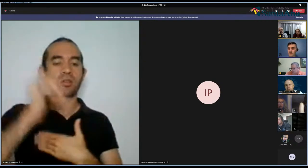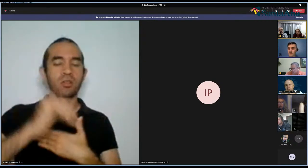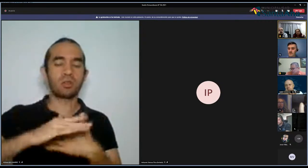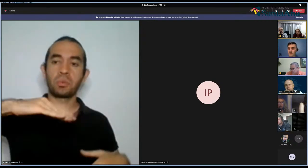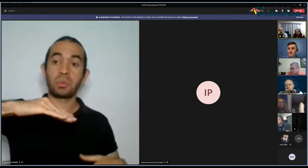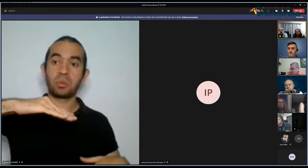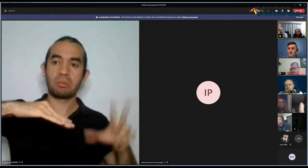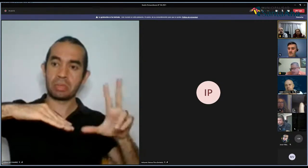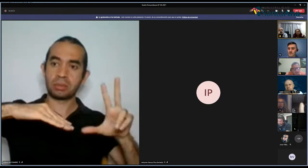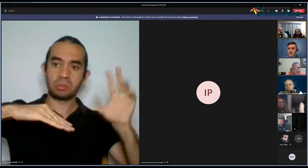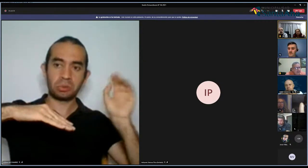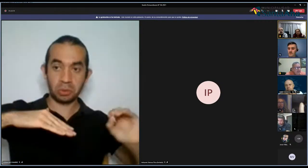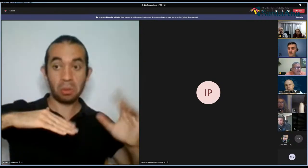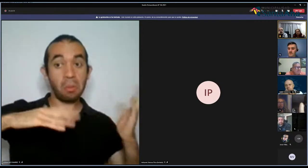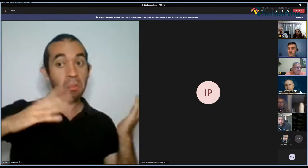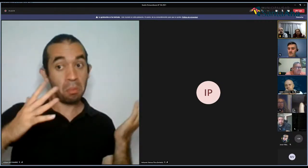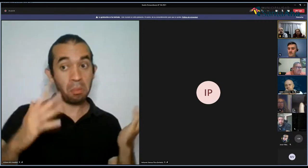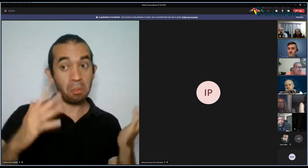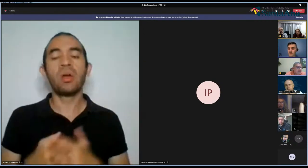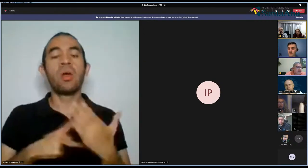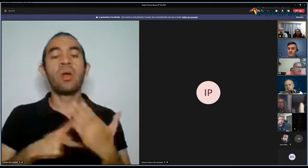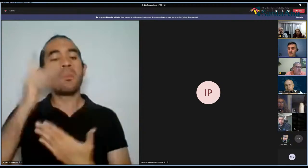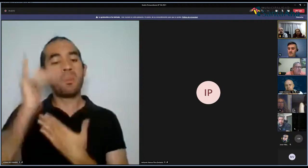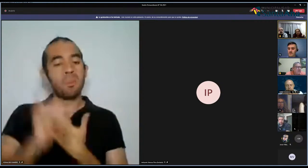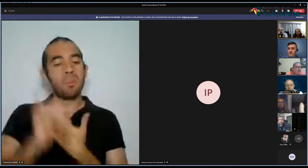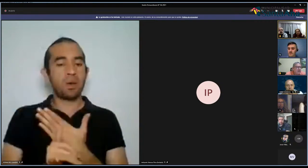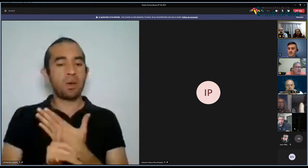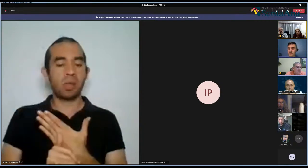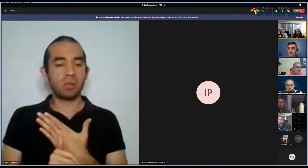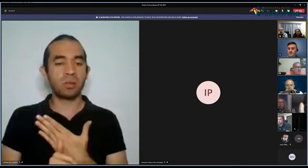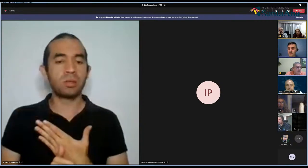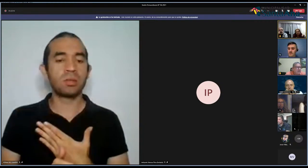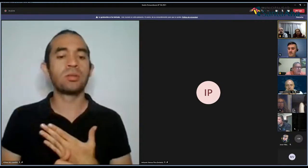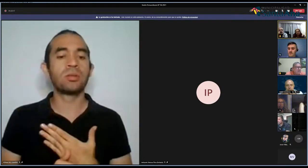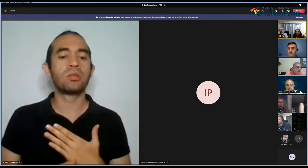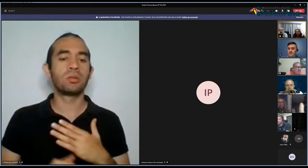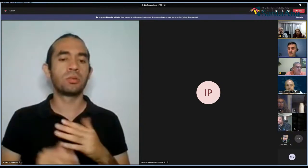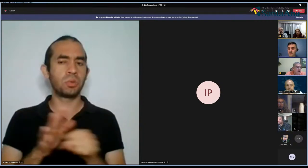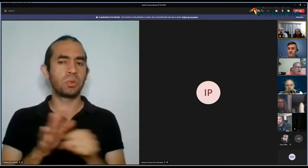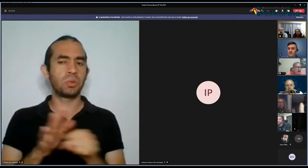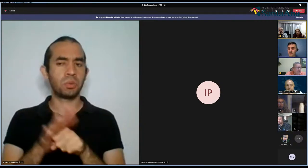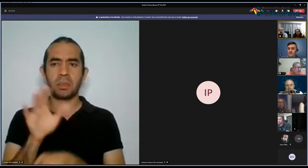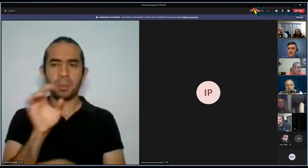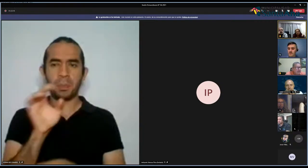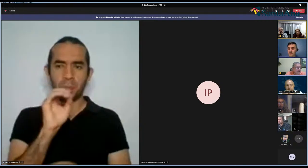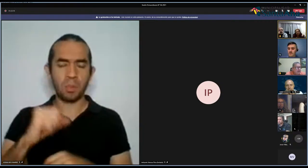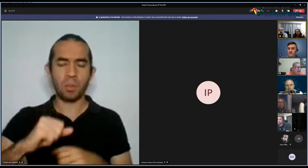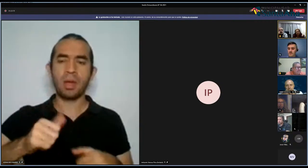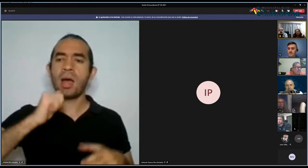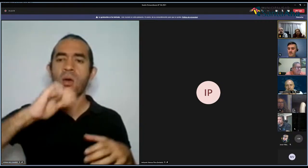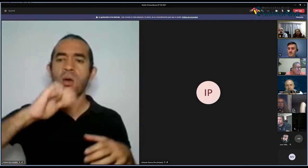proyecto que tiene un porcentaje suficiente para poder de jugar